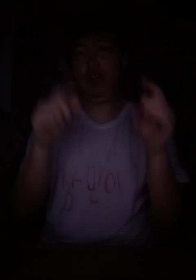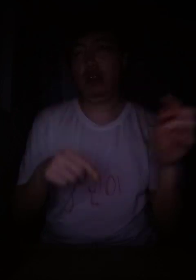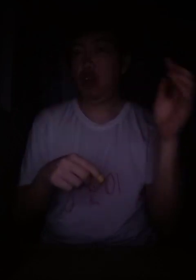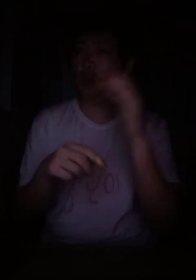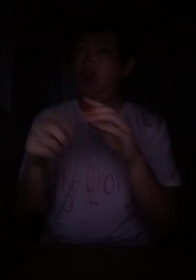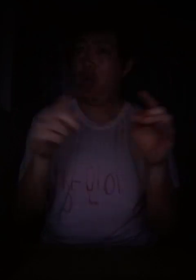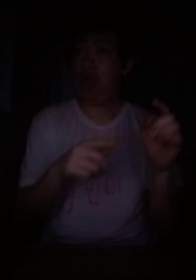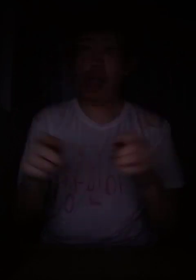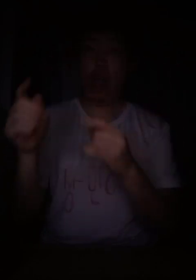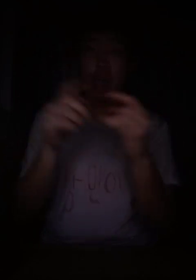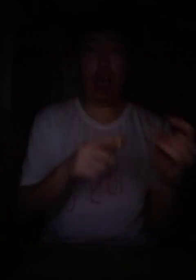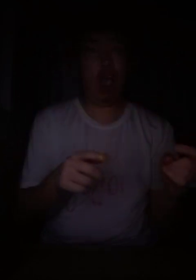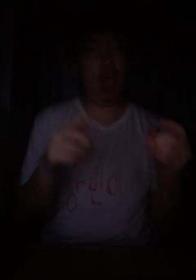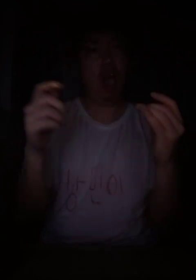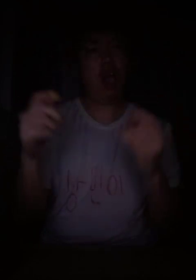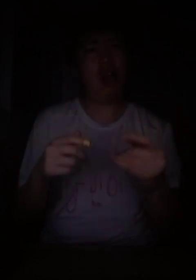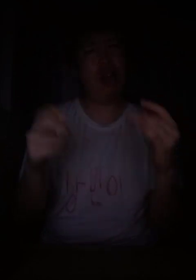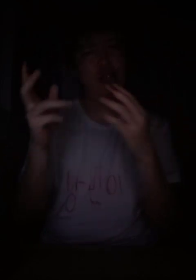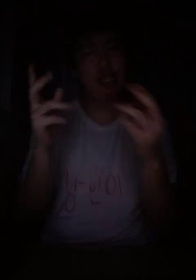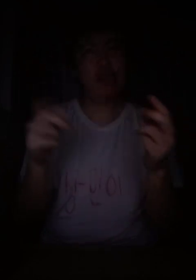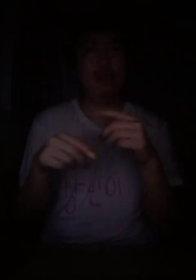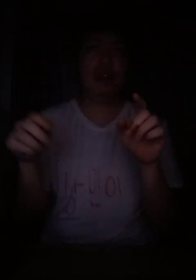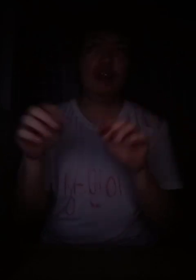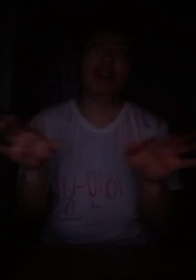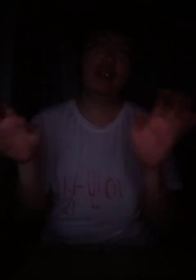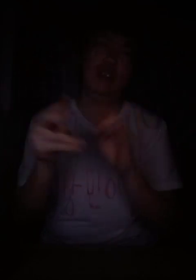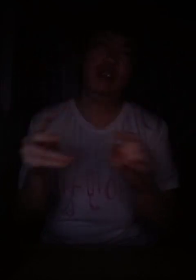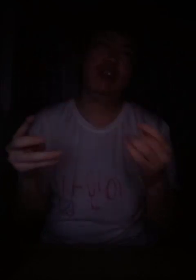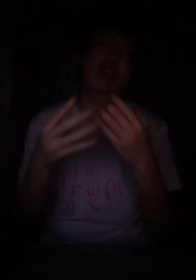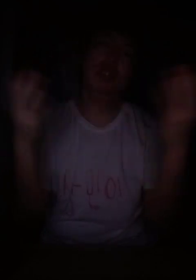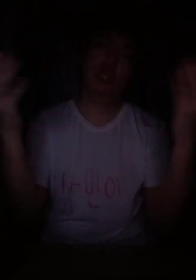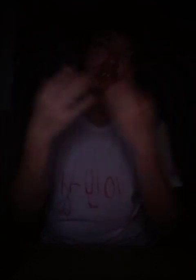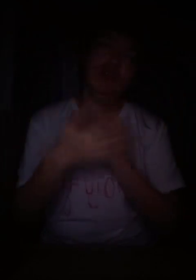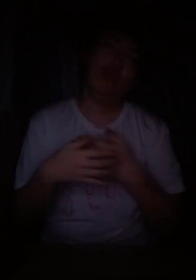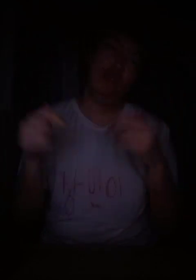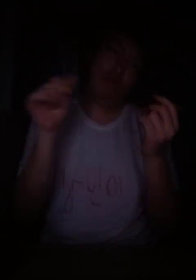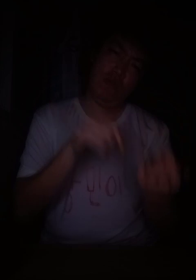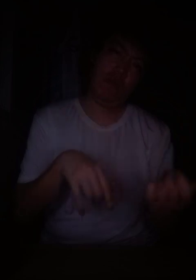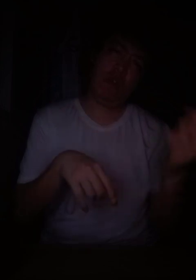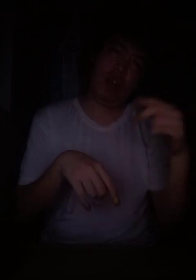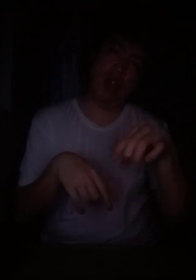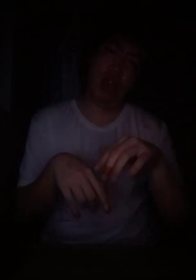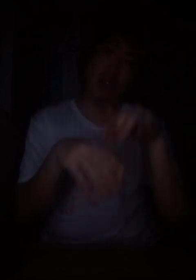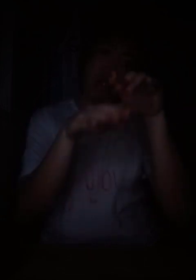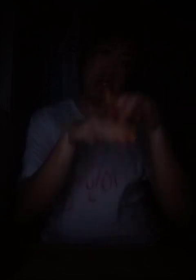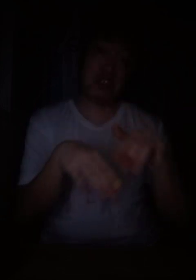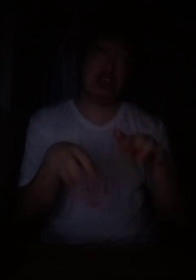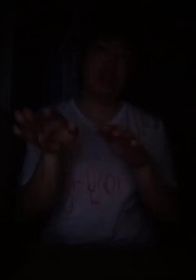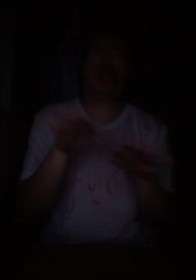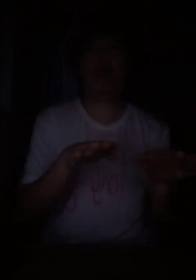현장을 찾았을 당시 70대 이모 씨 부부의 시신은 이불에 덮인 채 안방 침대 위에 반드시 놓여져